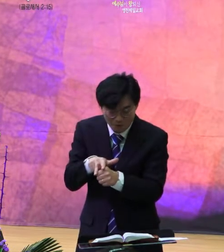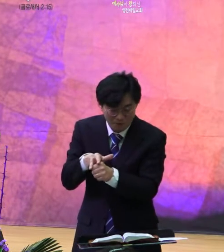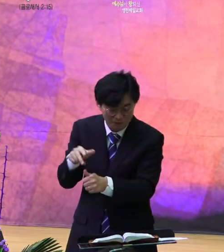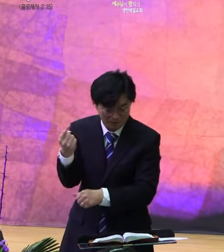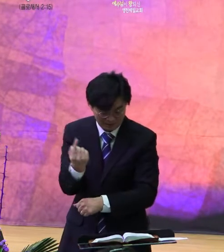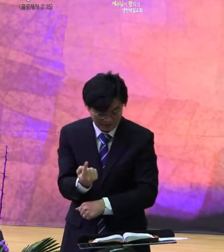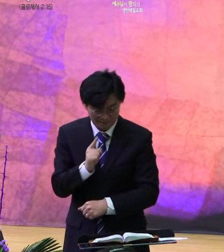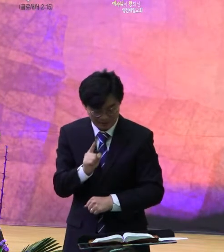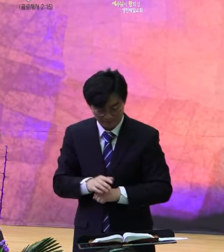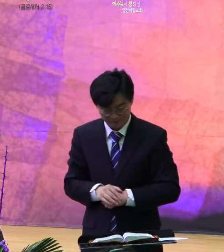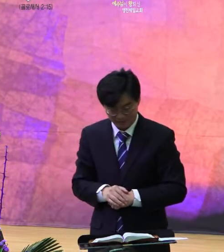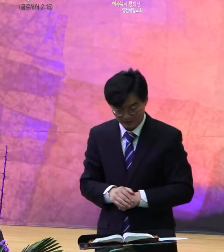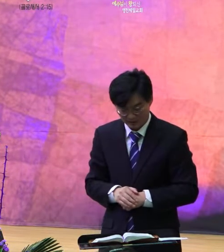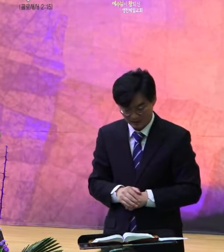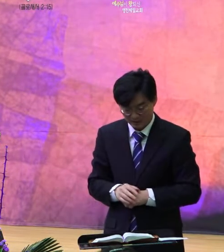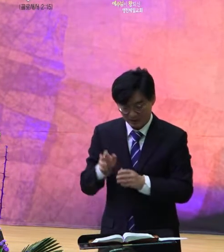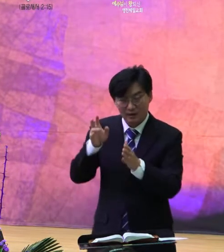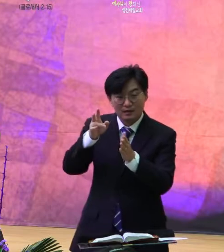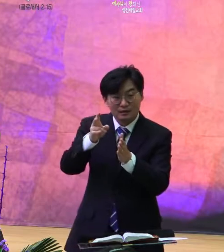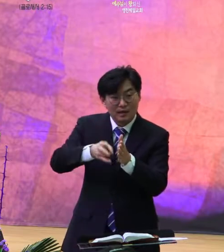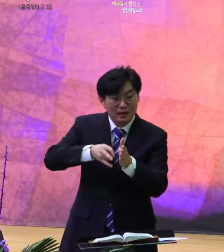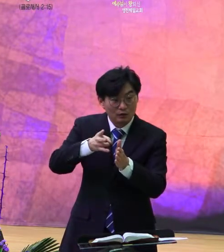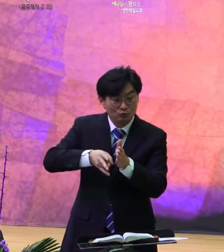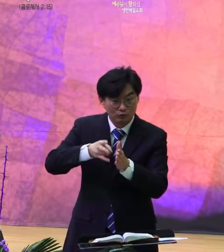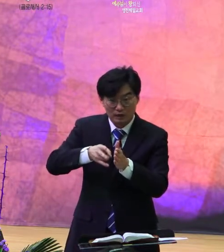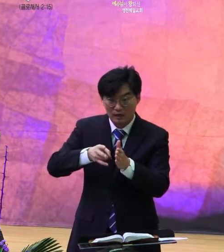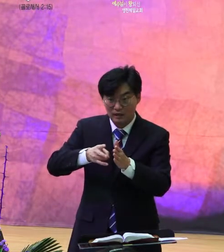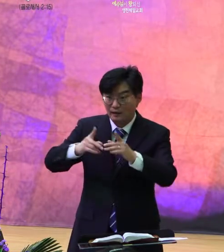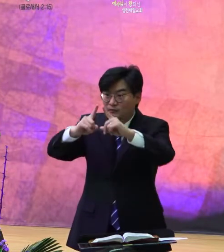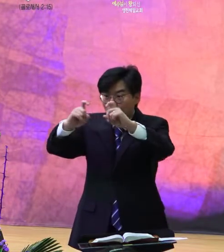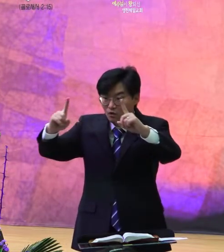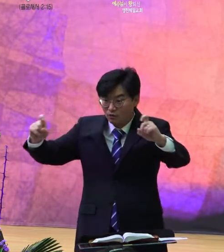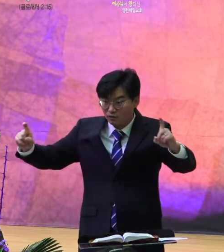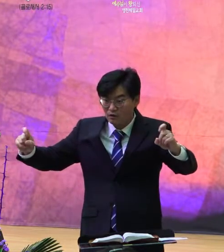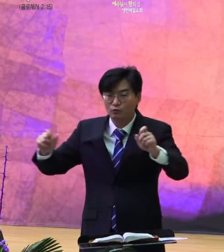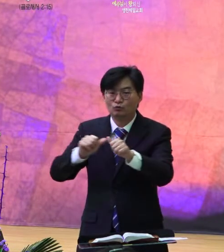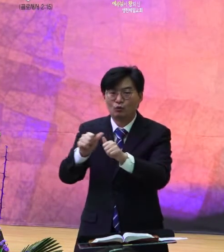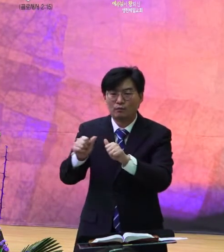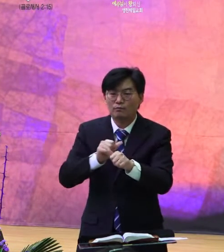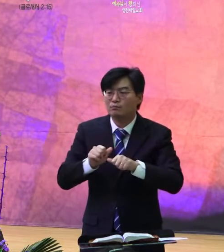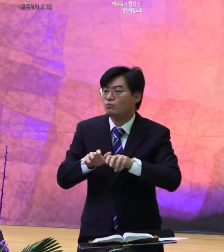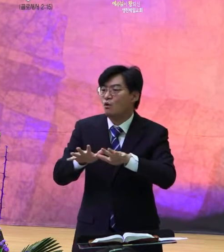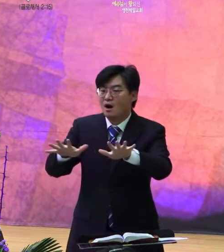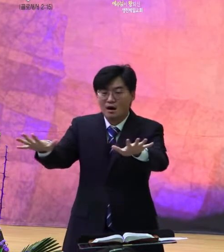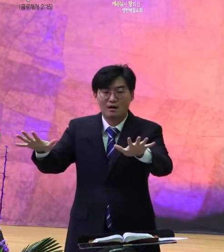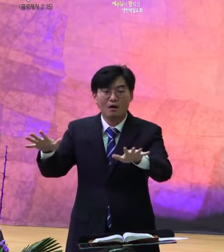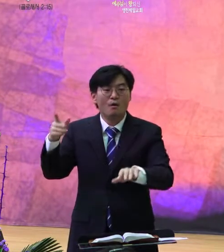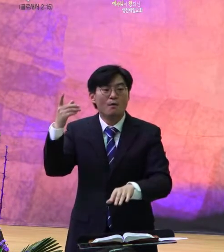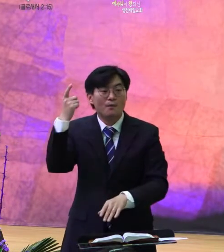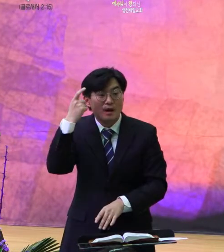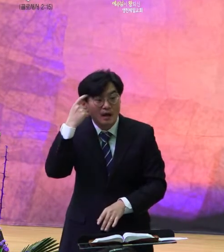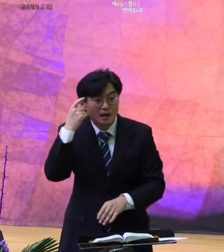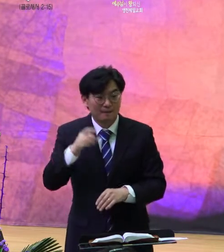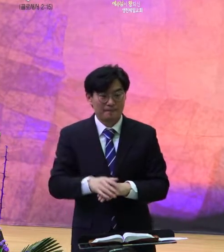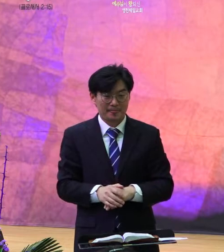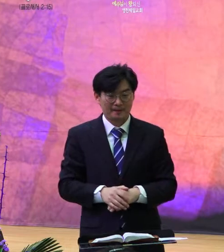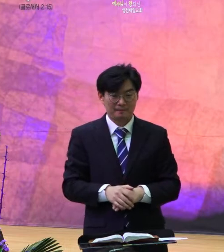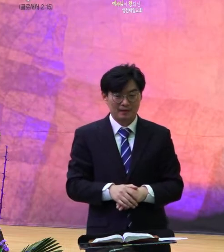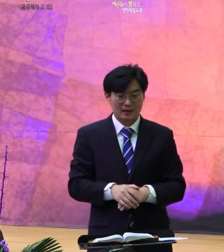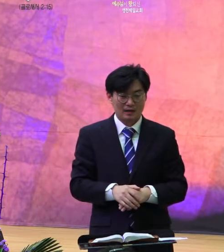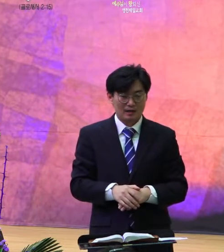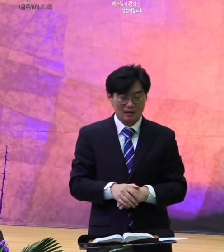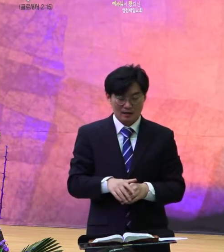있는데 성이 굉장히 시끄럽고 소동했고 술렁했습니다. 왕의 대관식처럼 나귀를